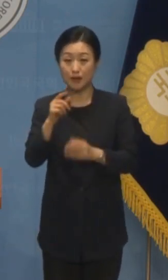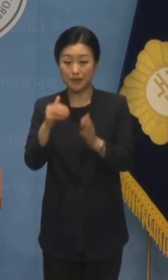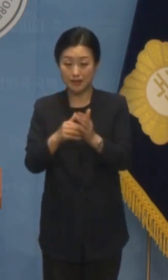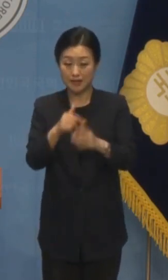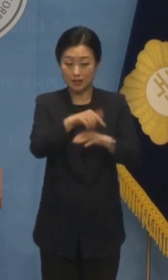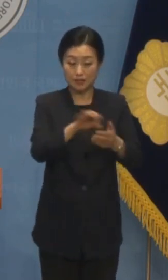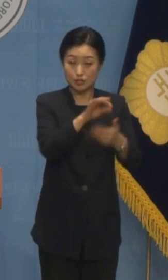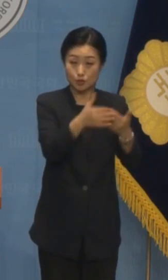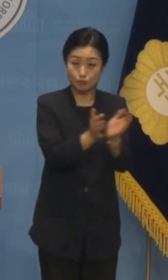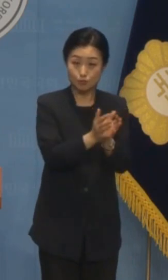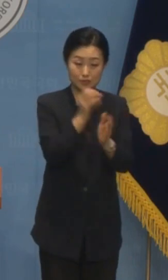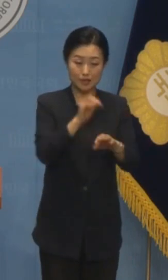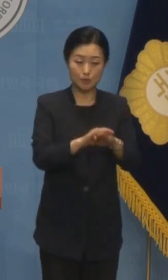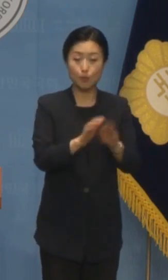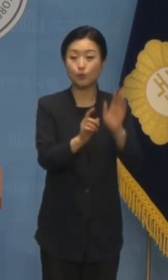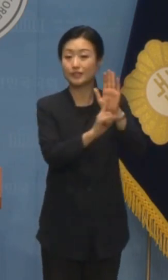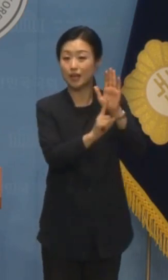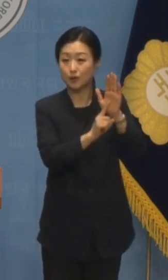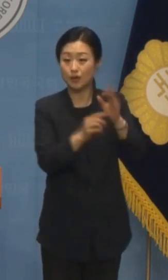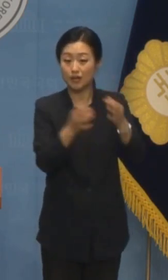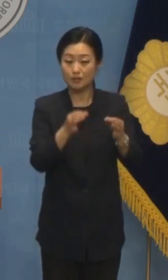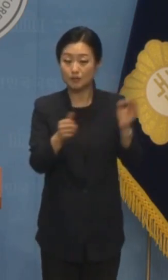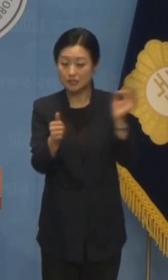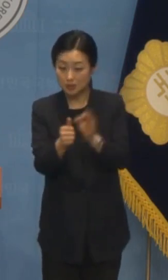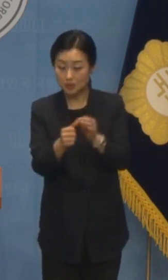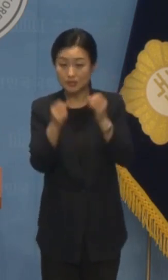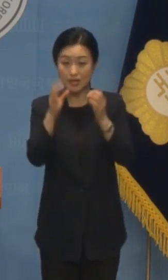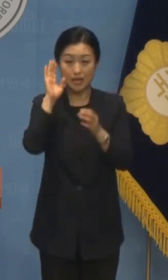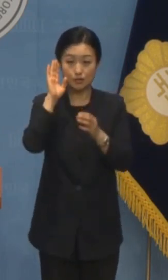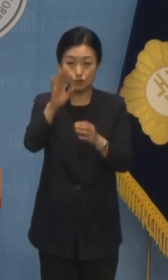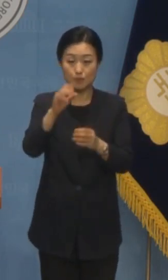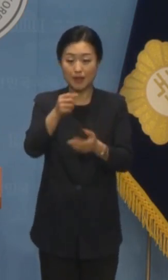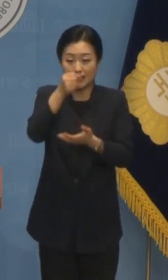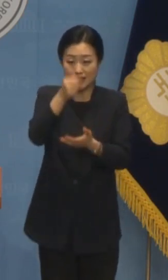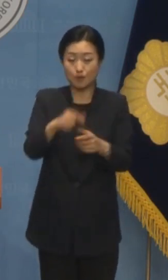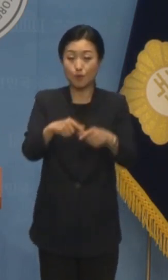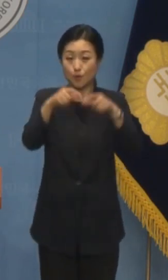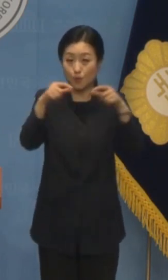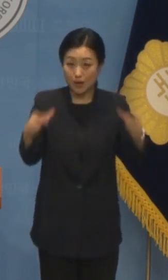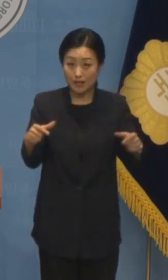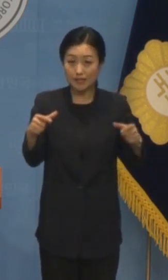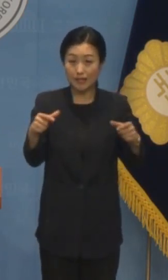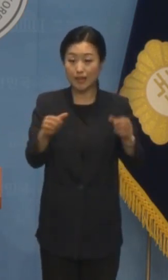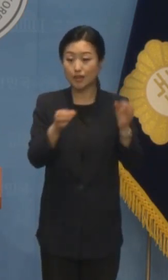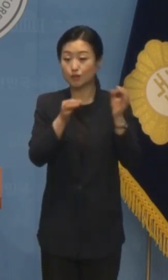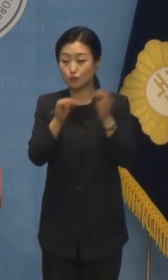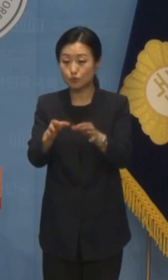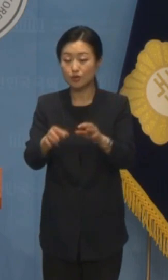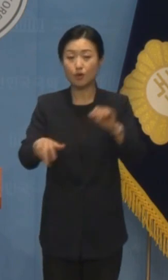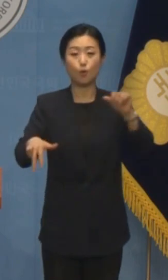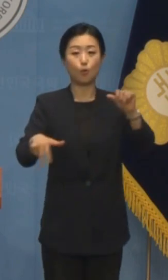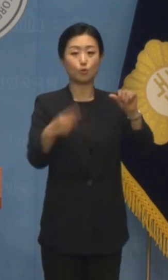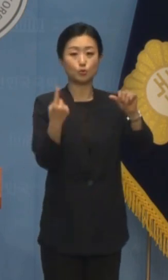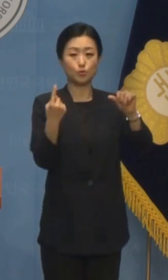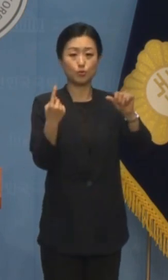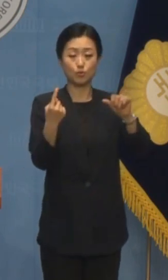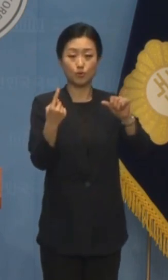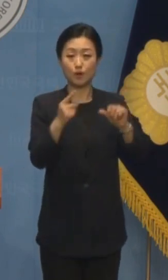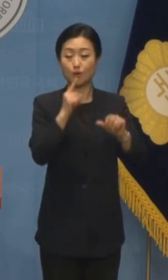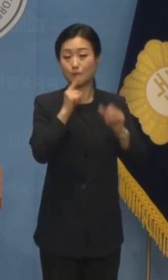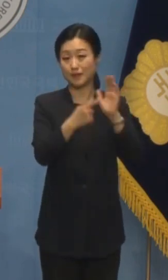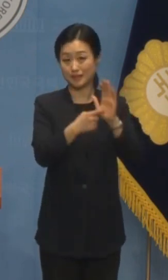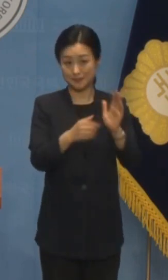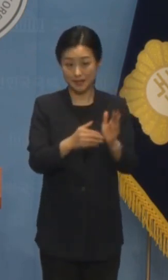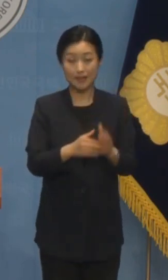기재부가 4일에 참고자료를 내서 금융지원과 새출발기금 확대를 포함한 전체 재정 투입 규모가 5조 원 수준이라고